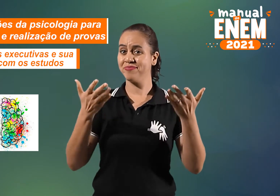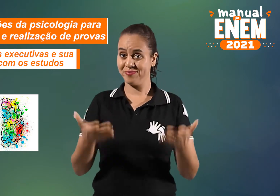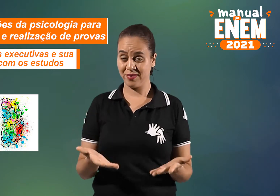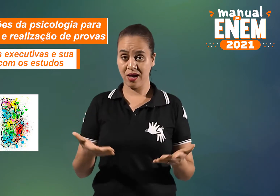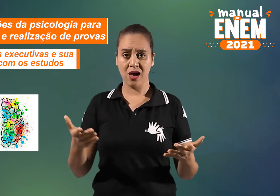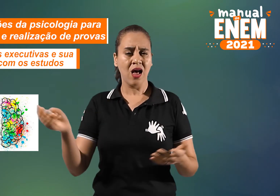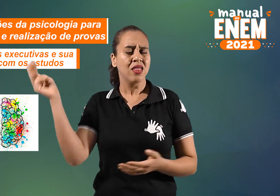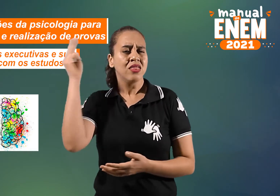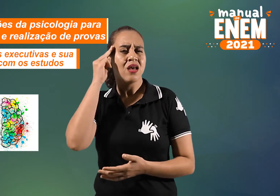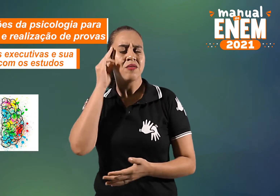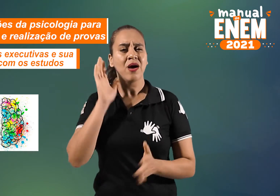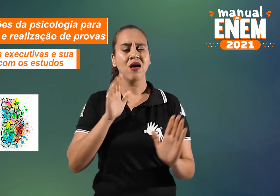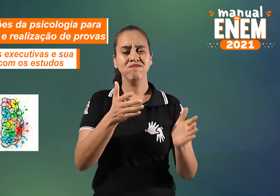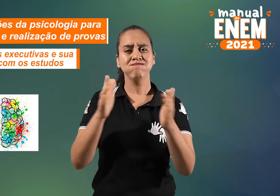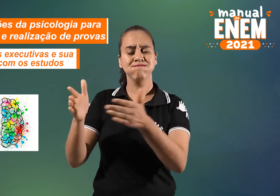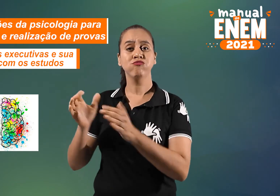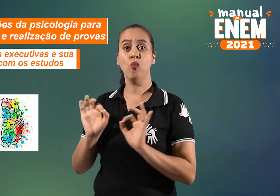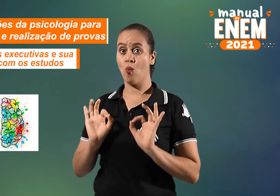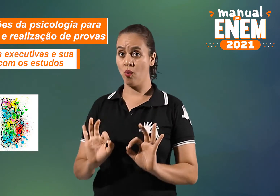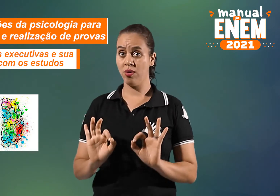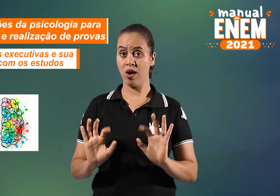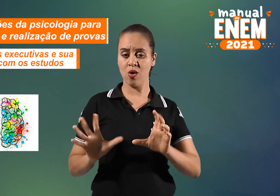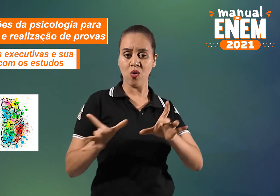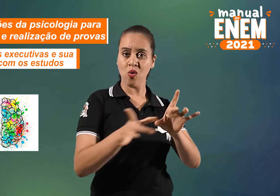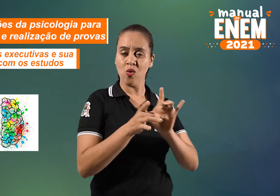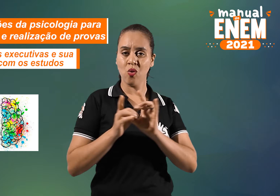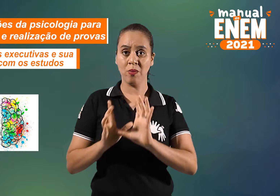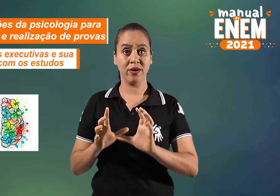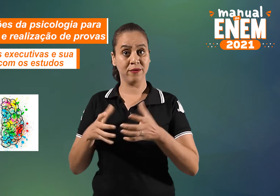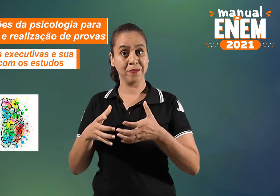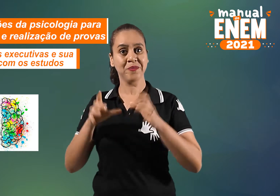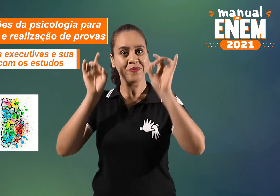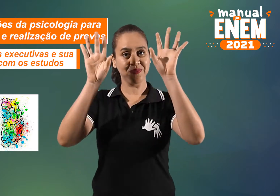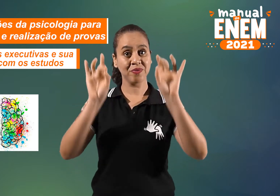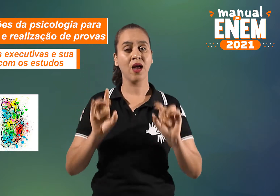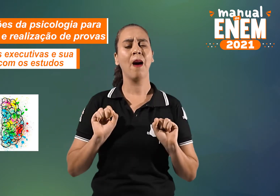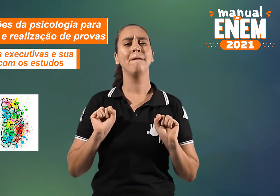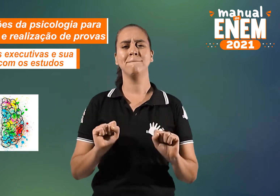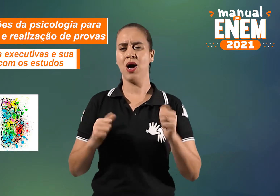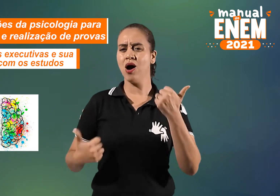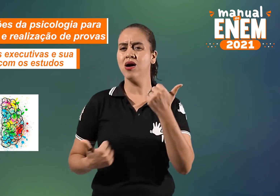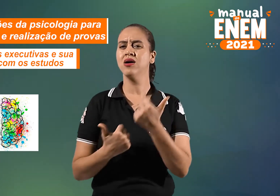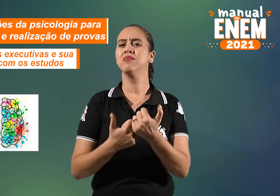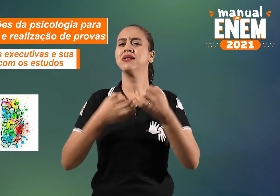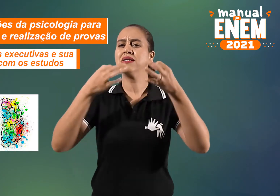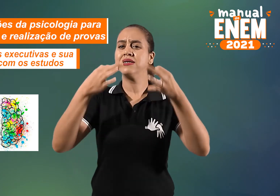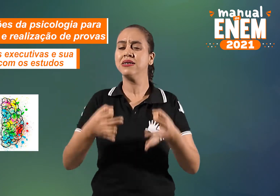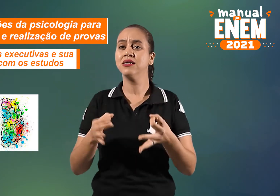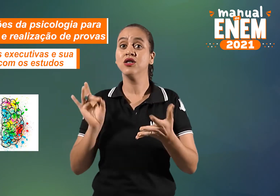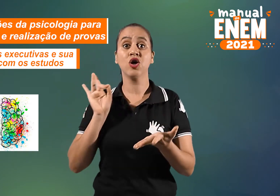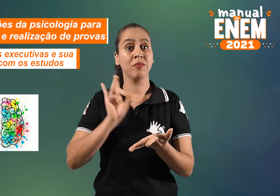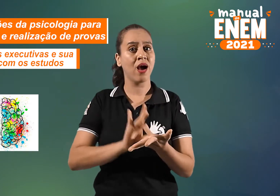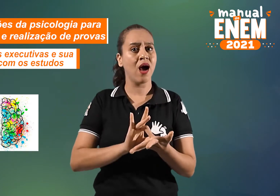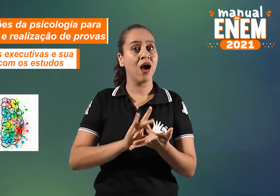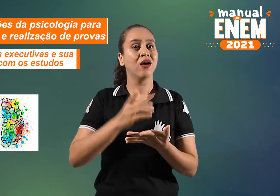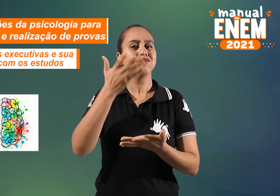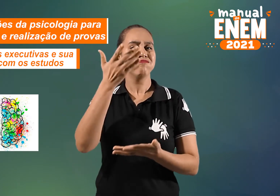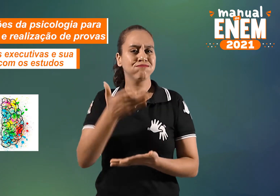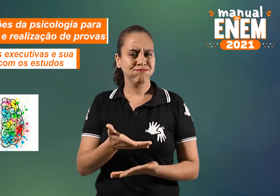que nossas regiões cerebrais exercem, um conjunto em especial pode ser fundamental no que tange à sua